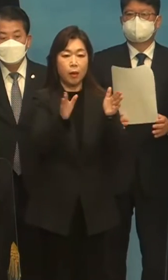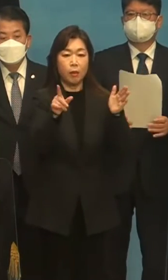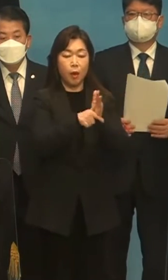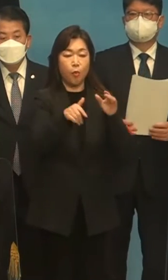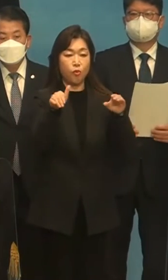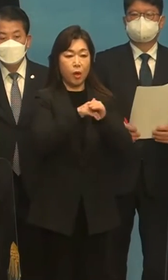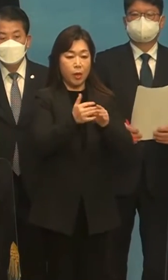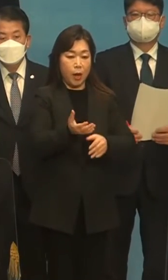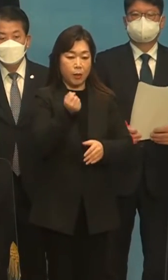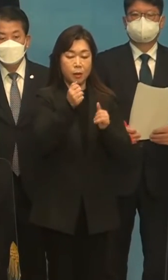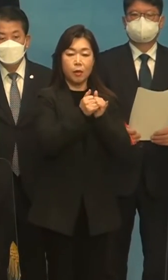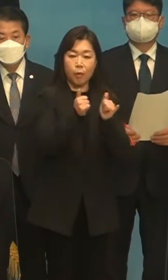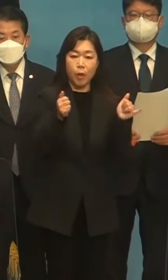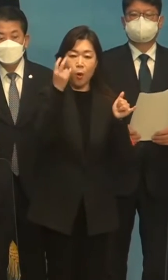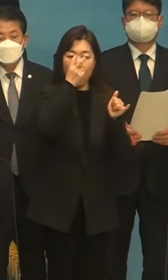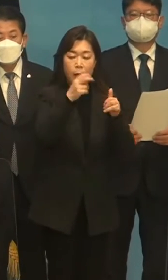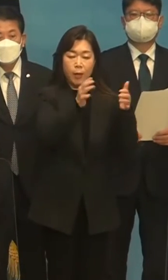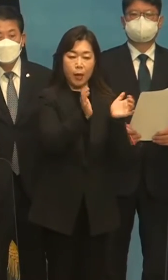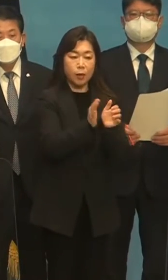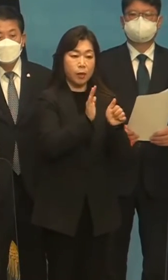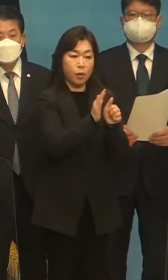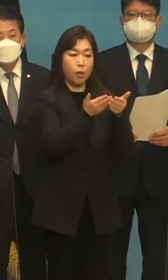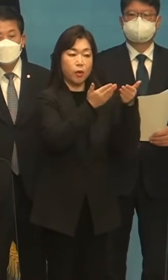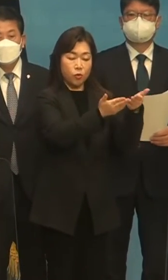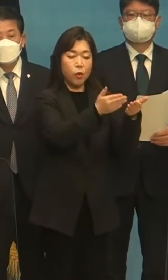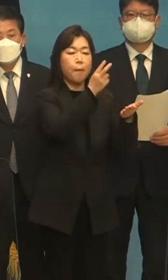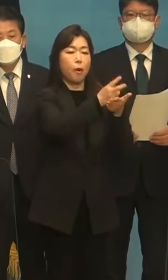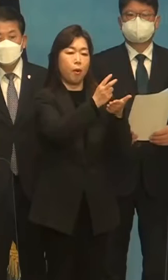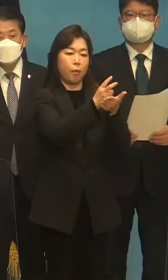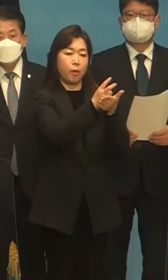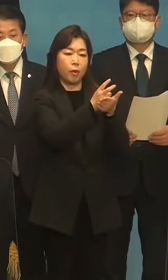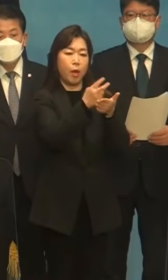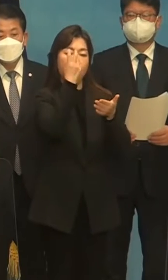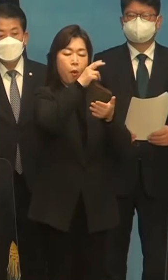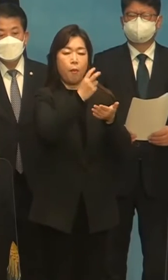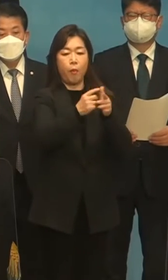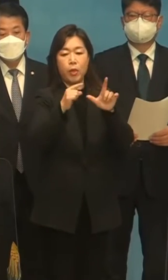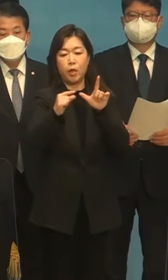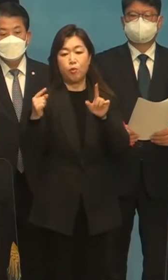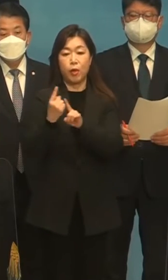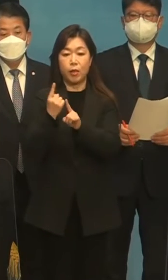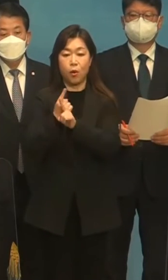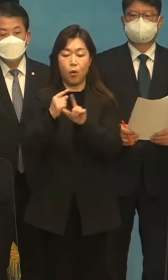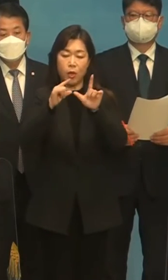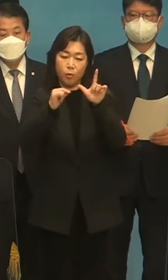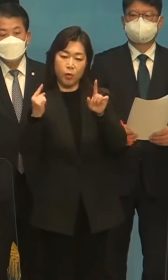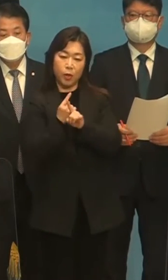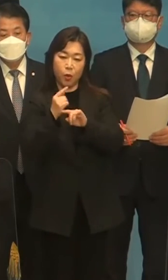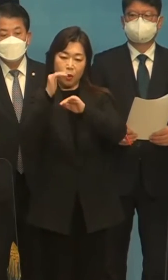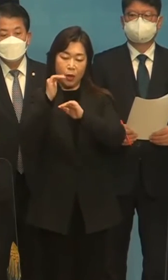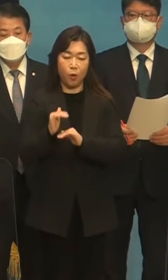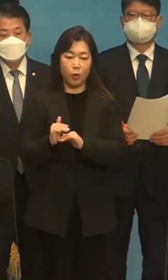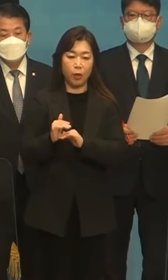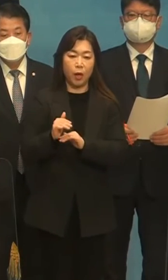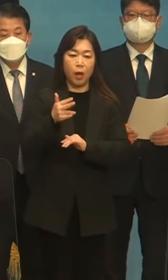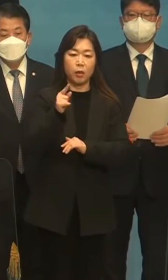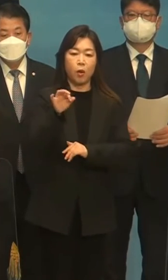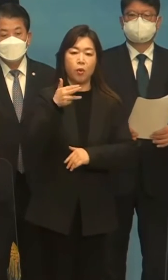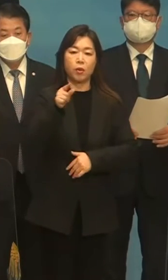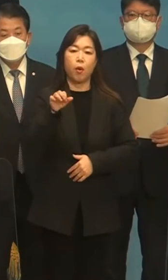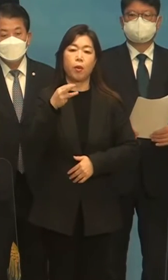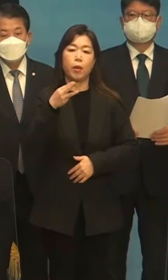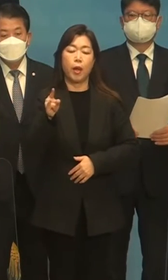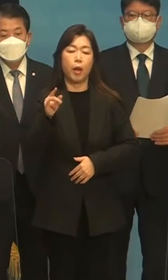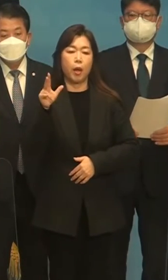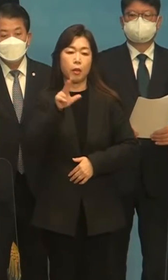문화재 소유자 및 관리단체에 지원할 수 있도록 하는 문화재보호법 일부 개정을 일부 개정안이 정청래 의원 대표